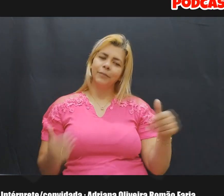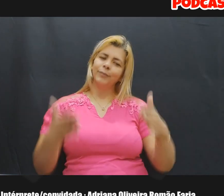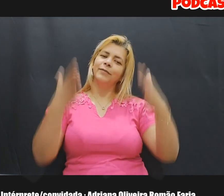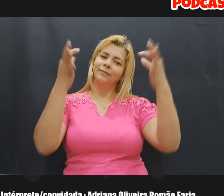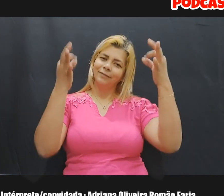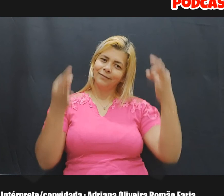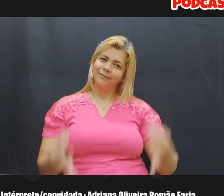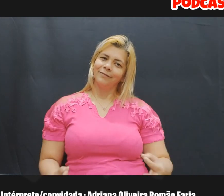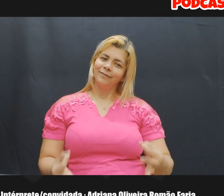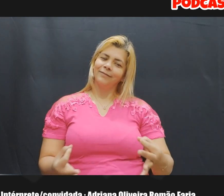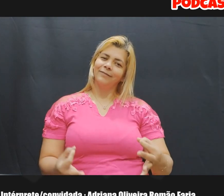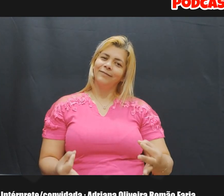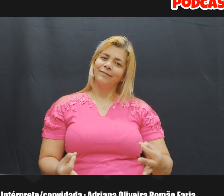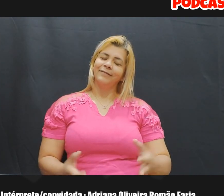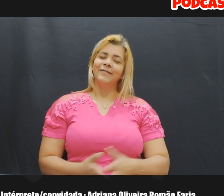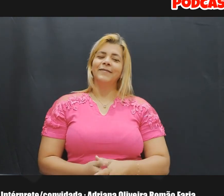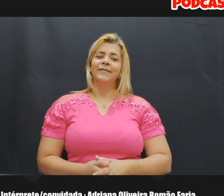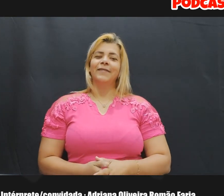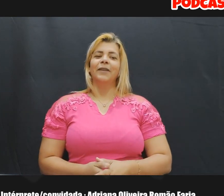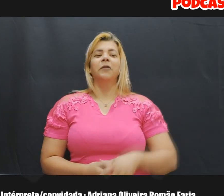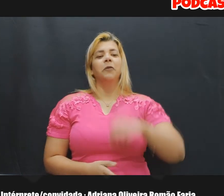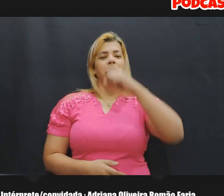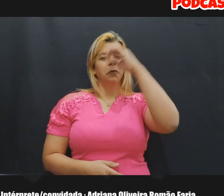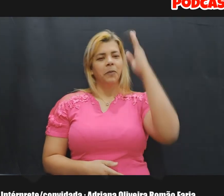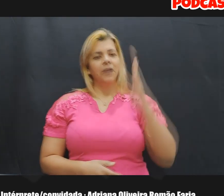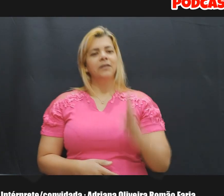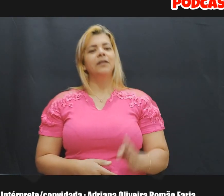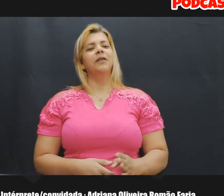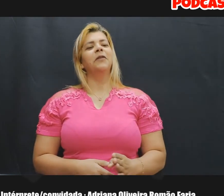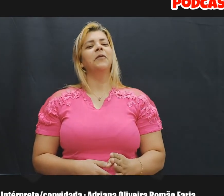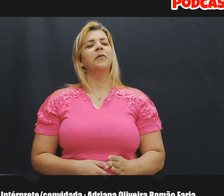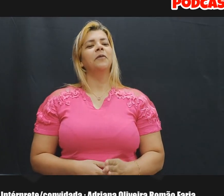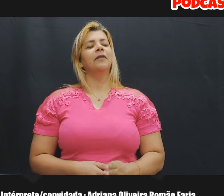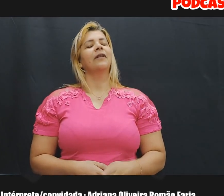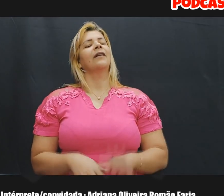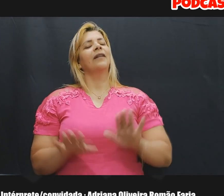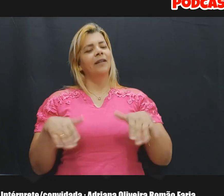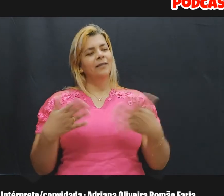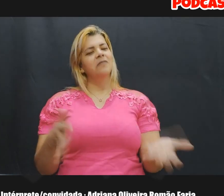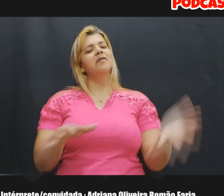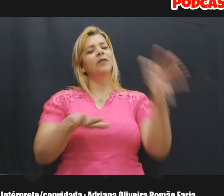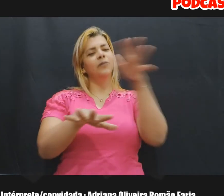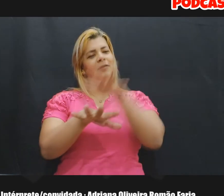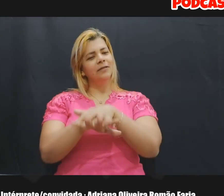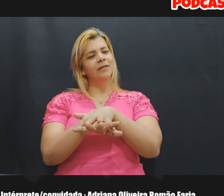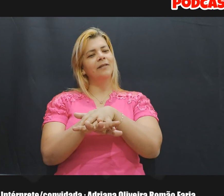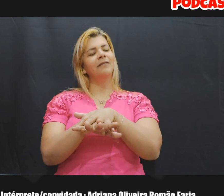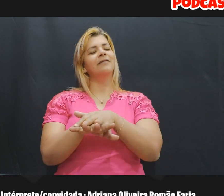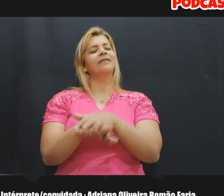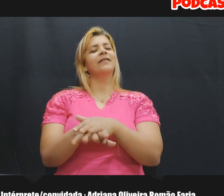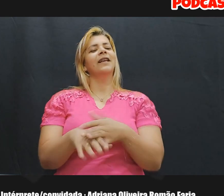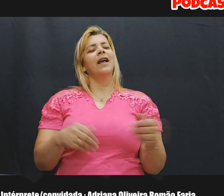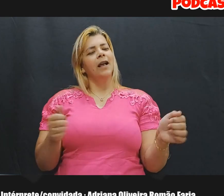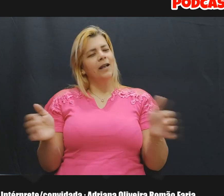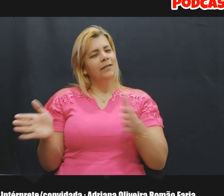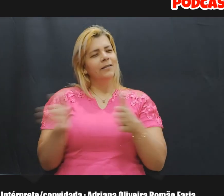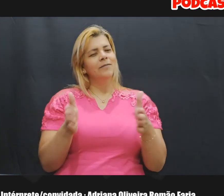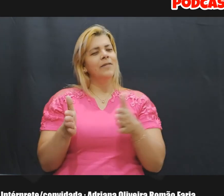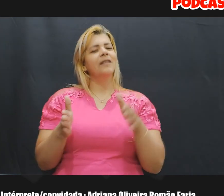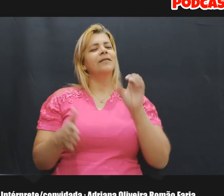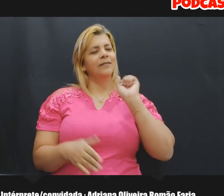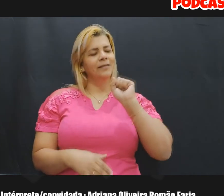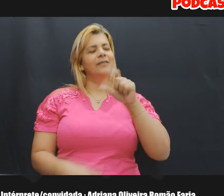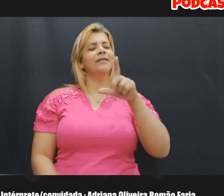certo. Apesar dos apesares, o Brasil consegue liderar essa questão de inclusão e acessibilidade às pessoas surdas. Sim,